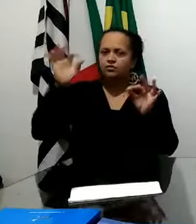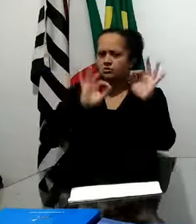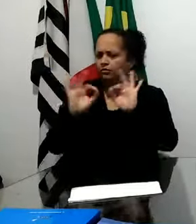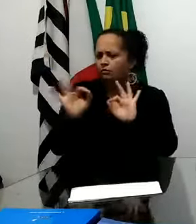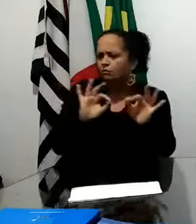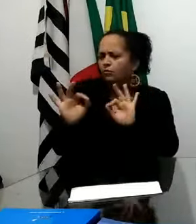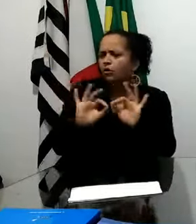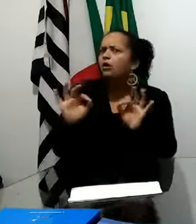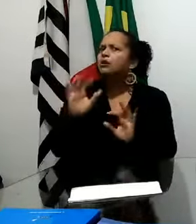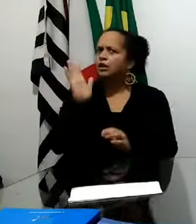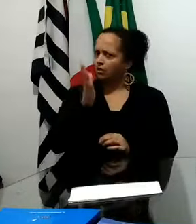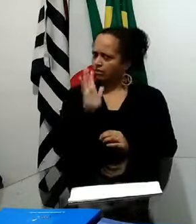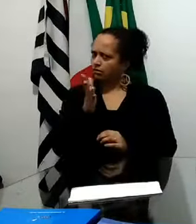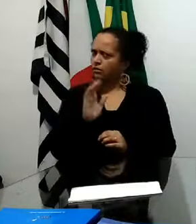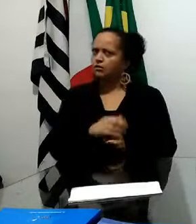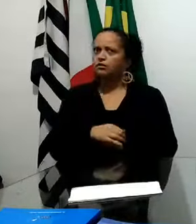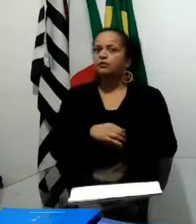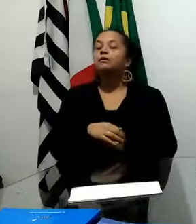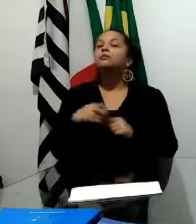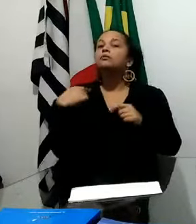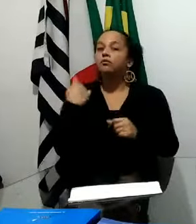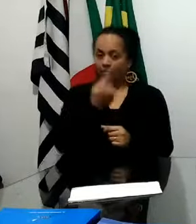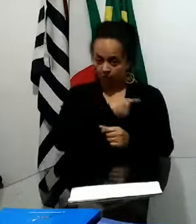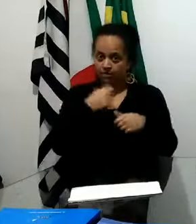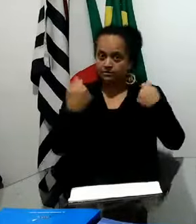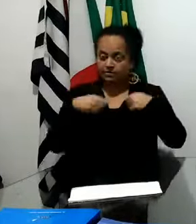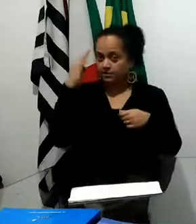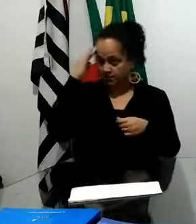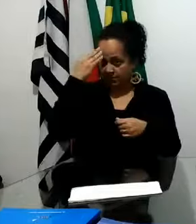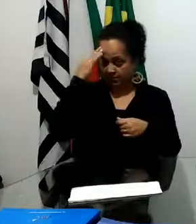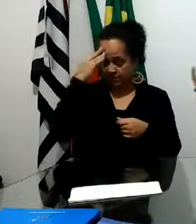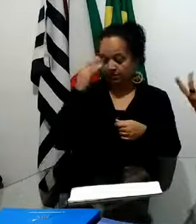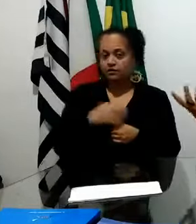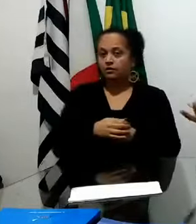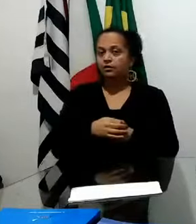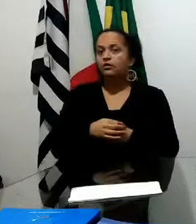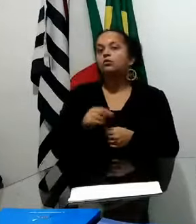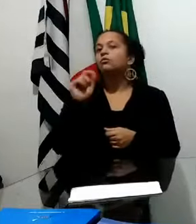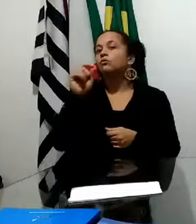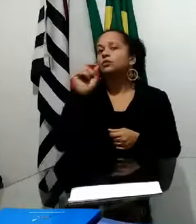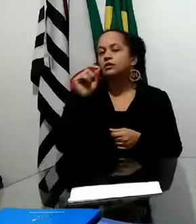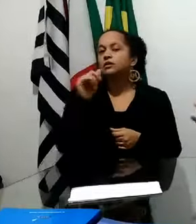mundo. Agora a gente precisa entender o seguinte: no que diz respeito aos aspectos